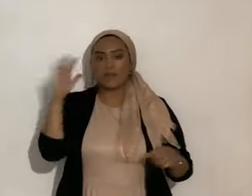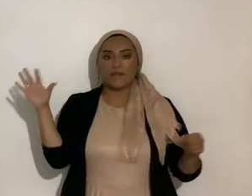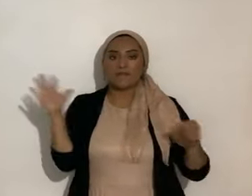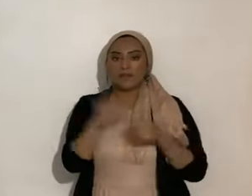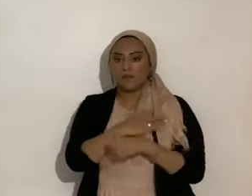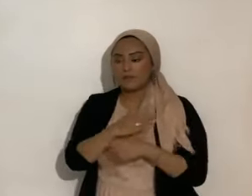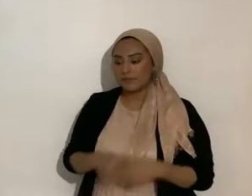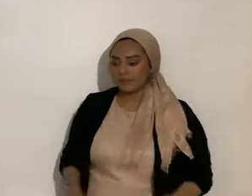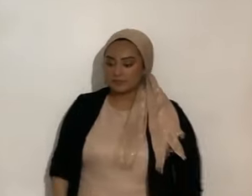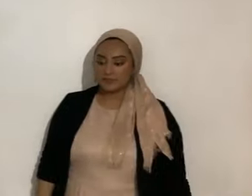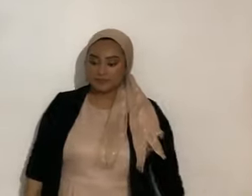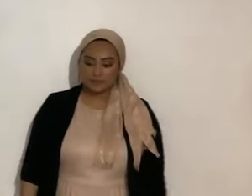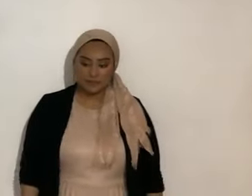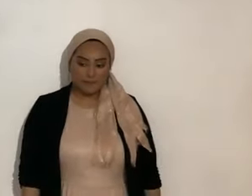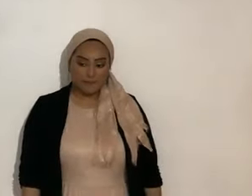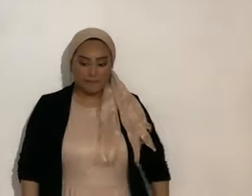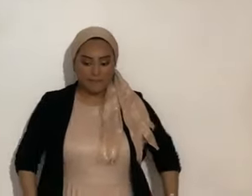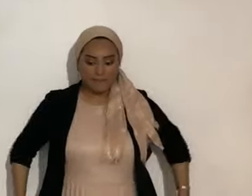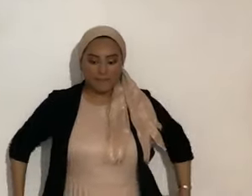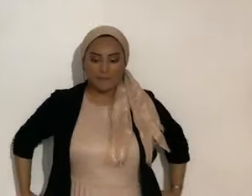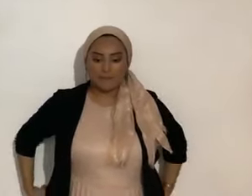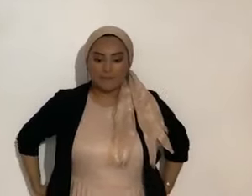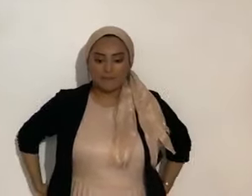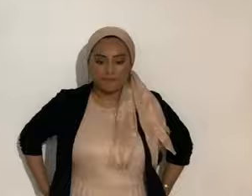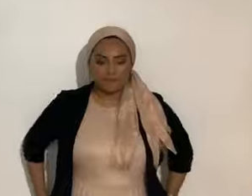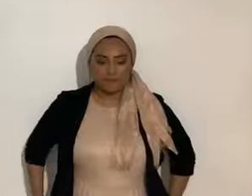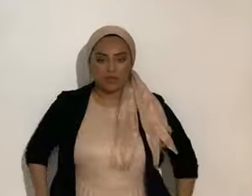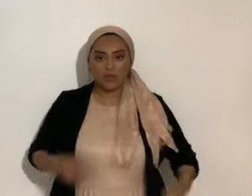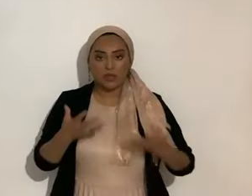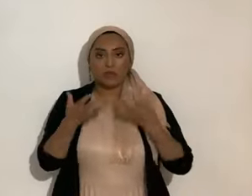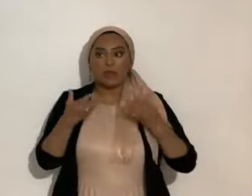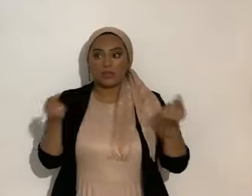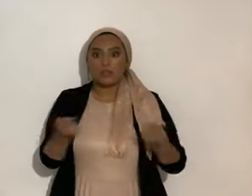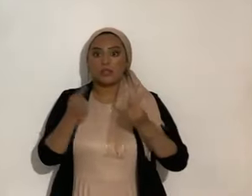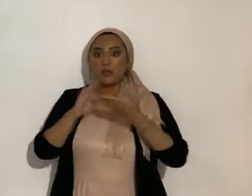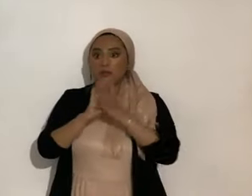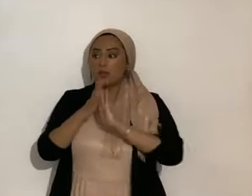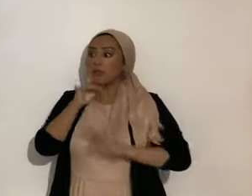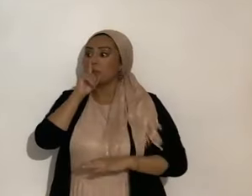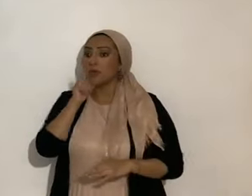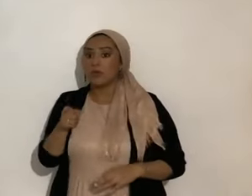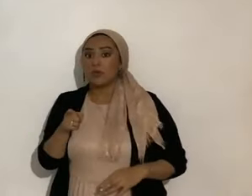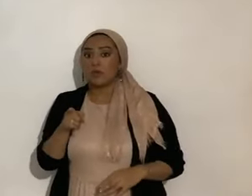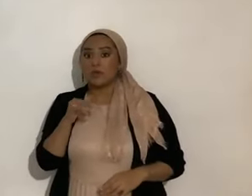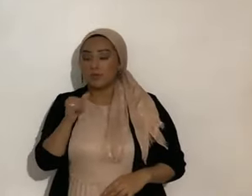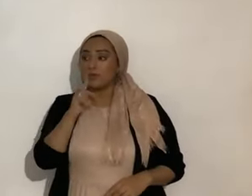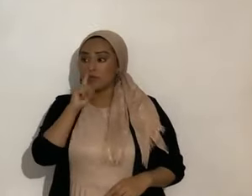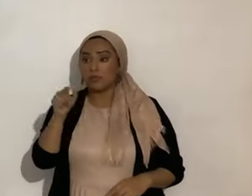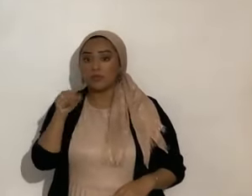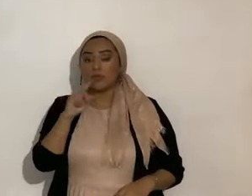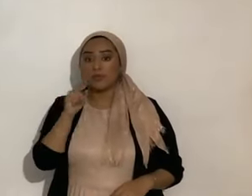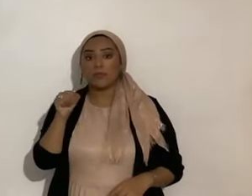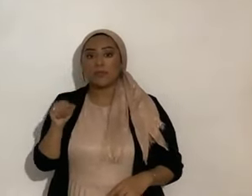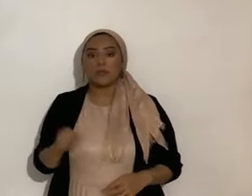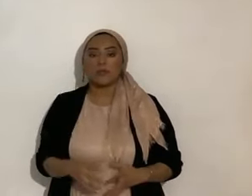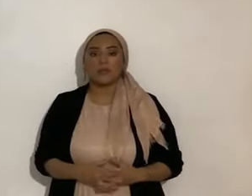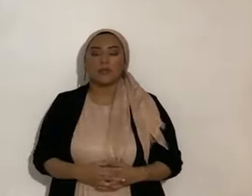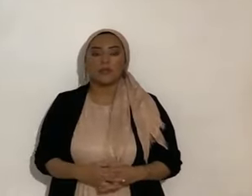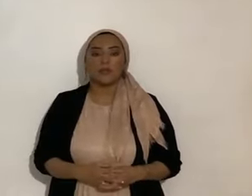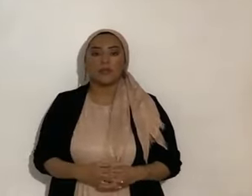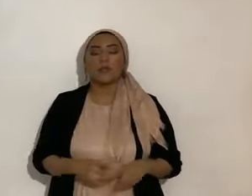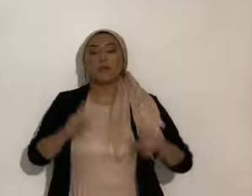totalmente. ¿Sí? Porque quiere que el pecado sea real, y lo es. Por el contrario,